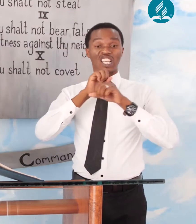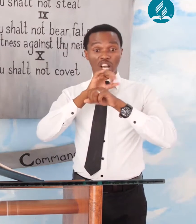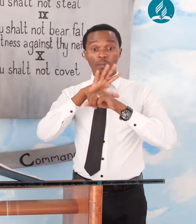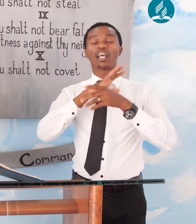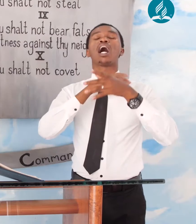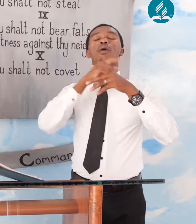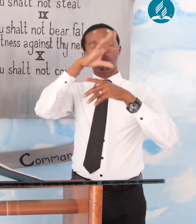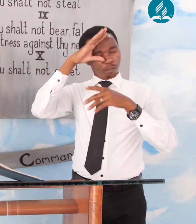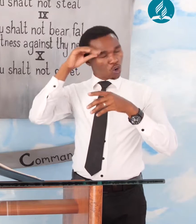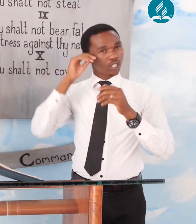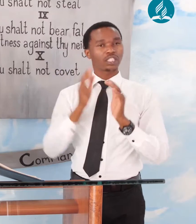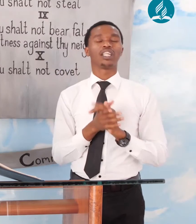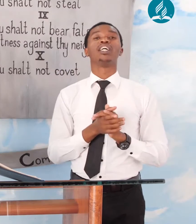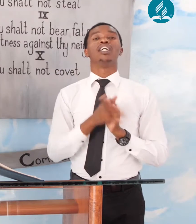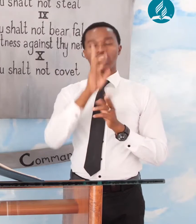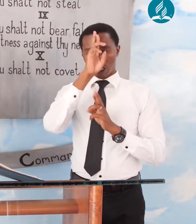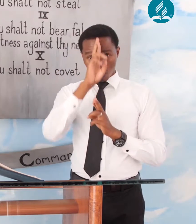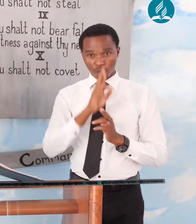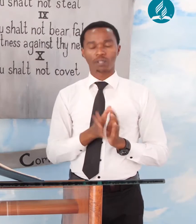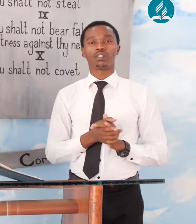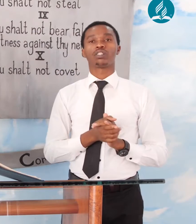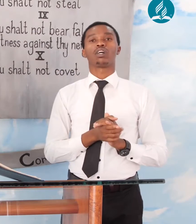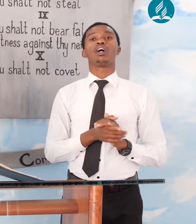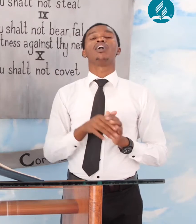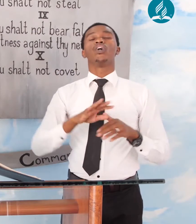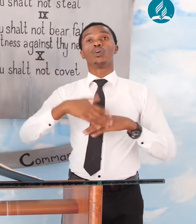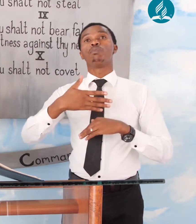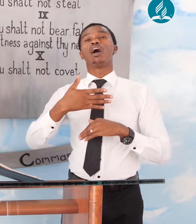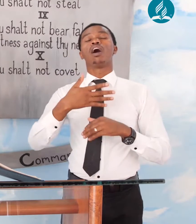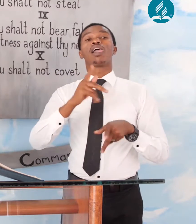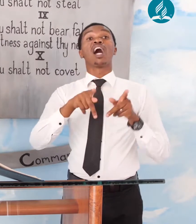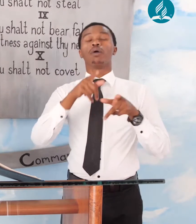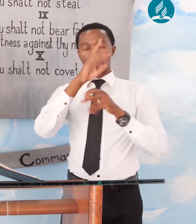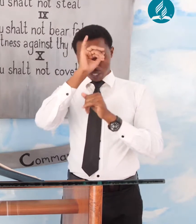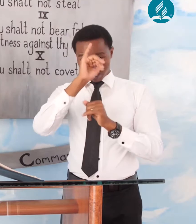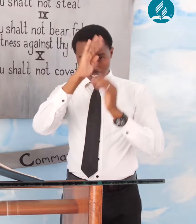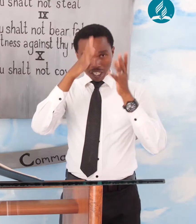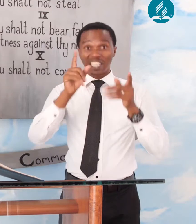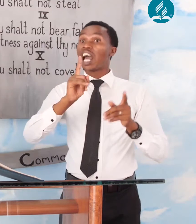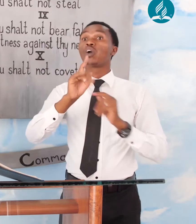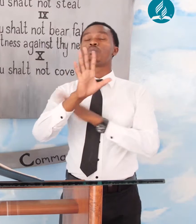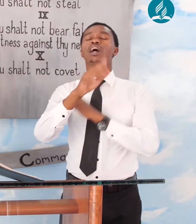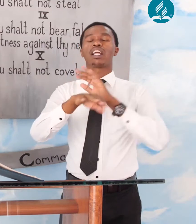yumva inama ya Mose irayubahiriza ubwoko bw'Abisirayeli ntibwarimbuka